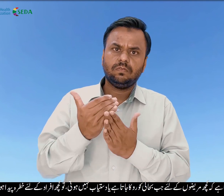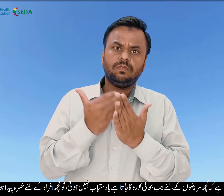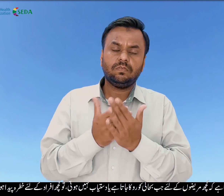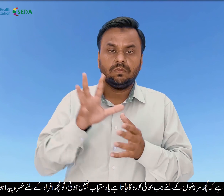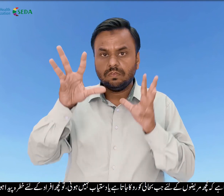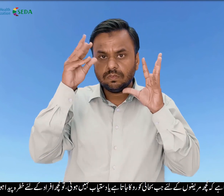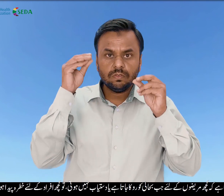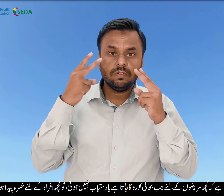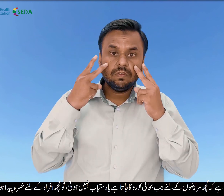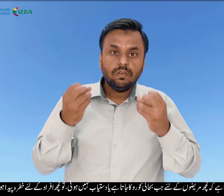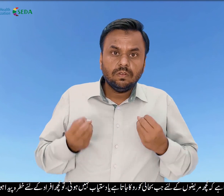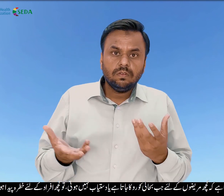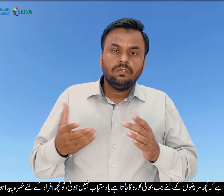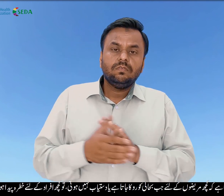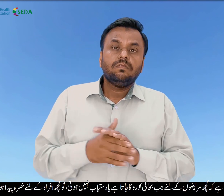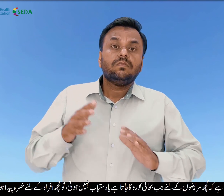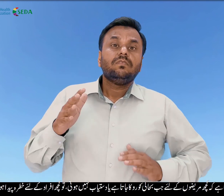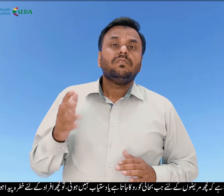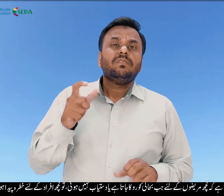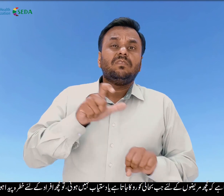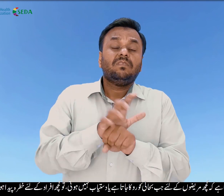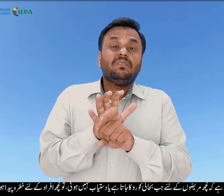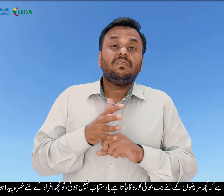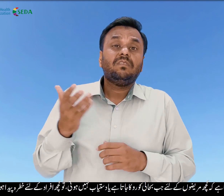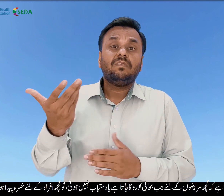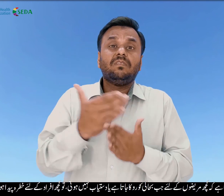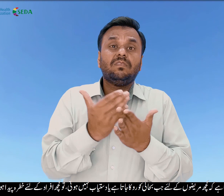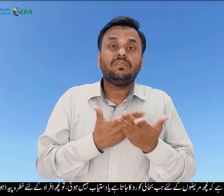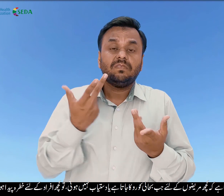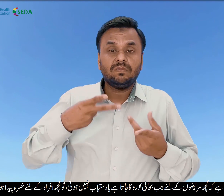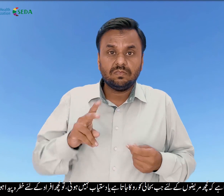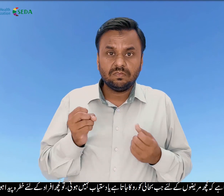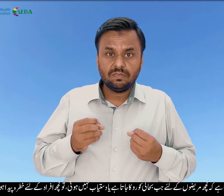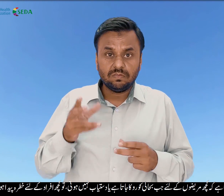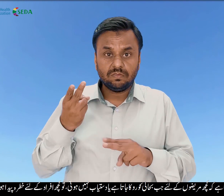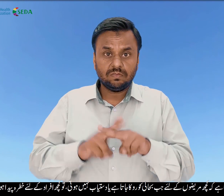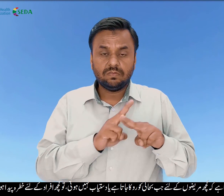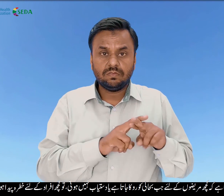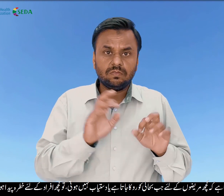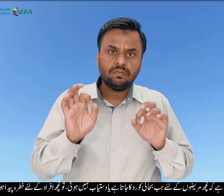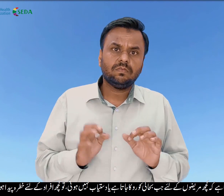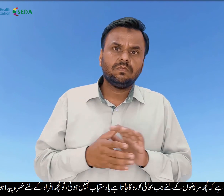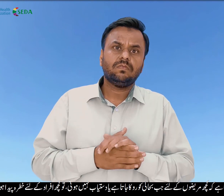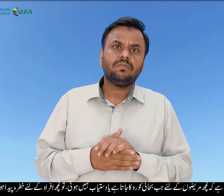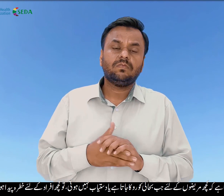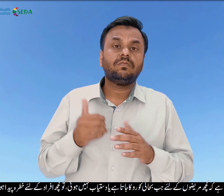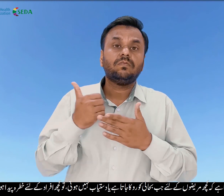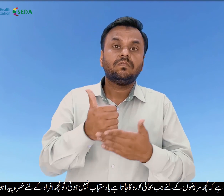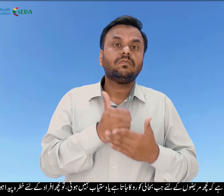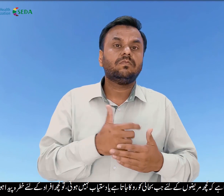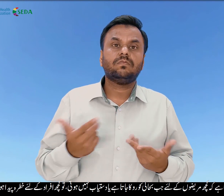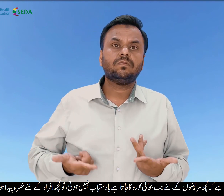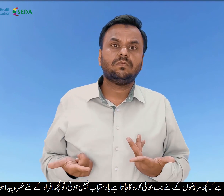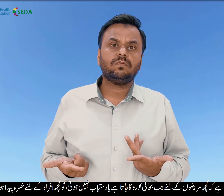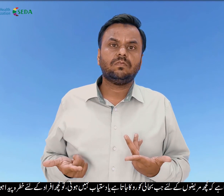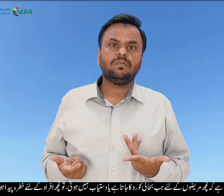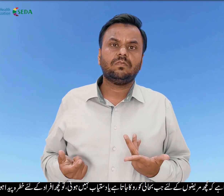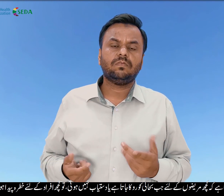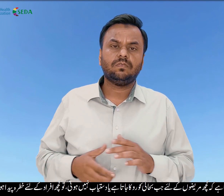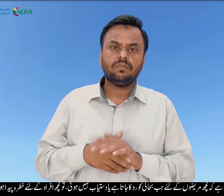شواہد سے پتہ چلا ہے کہ کچھ مریضوں کے لیے جب بحالی کو روکا جاتا ہے یا دستیاب نہیں ہوتی